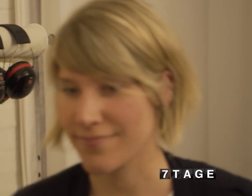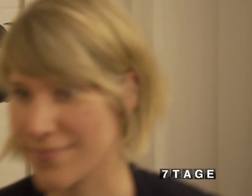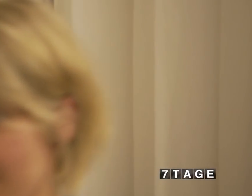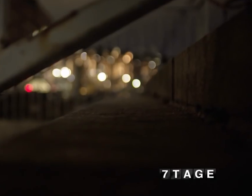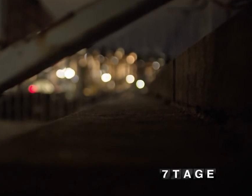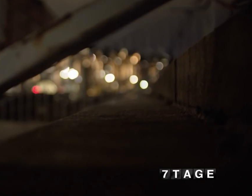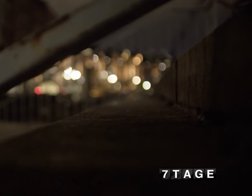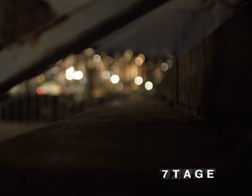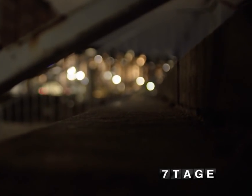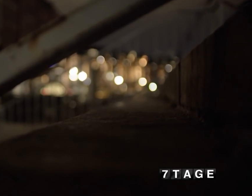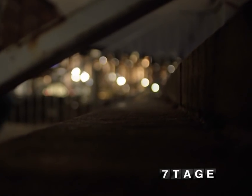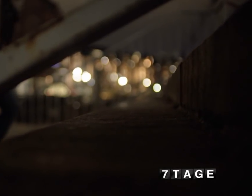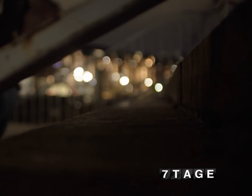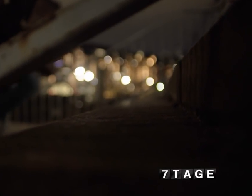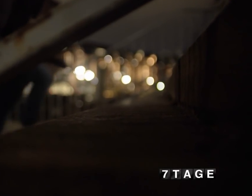Okay.